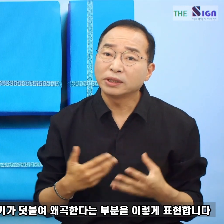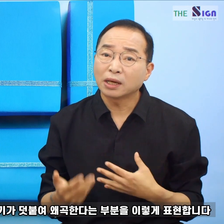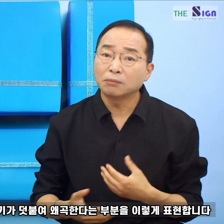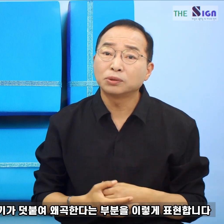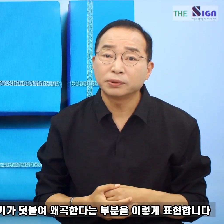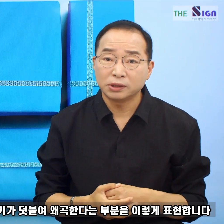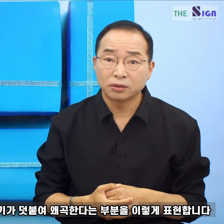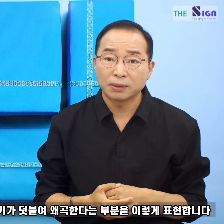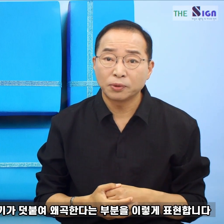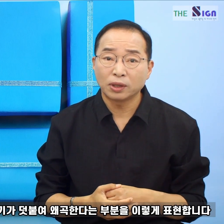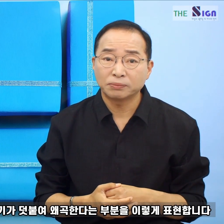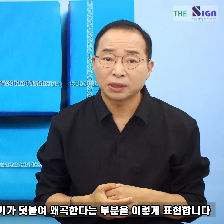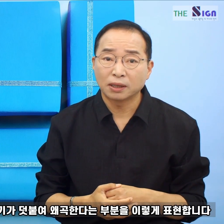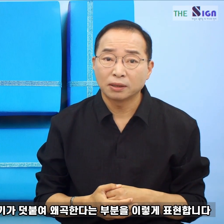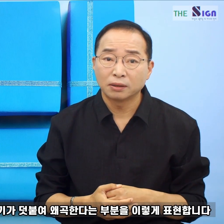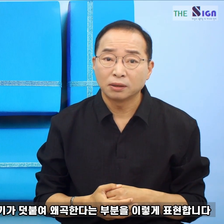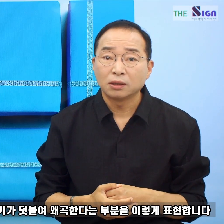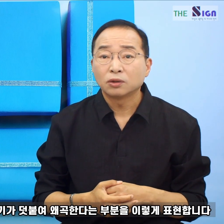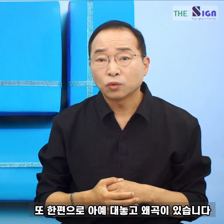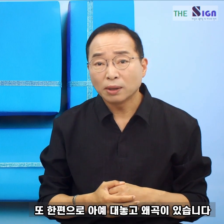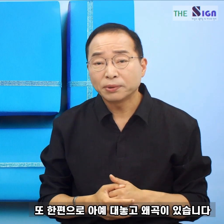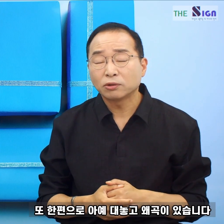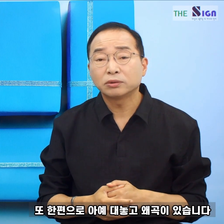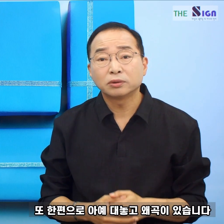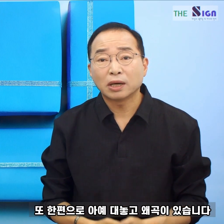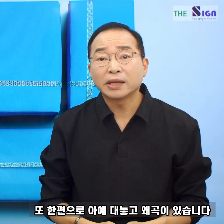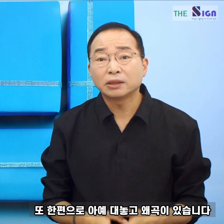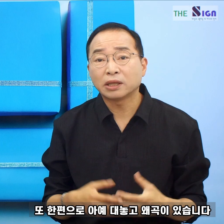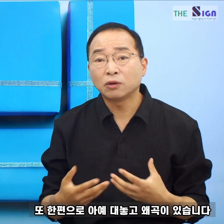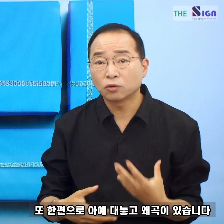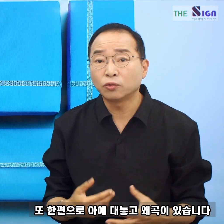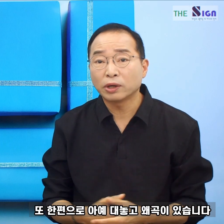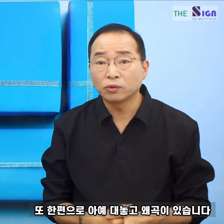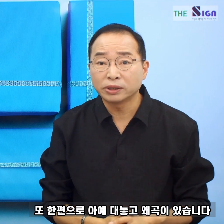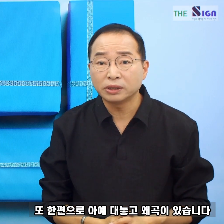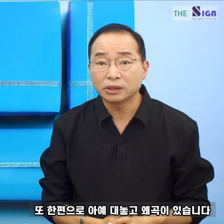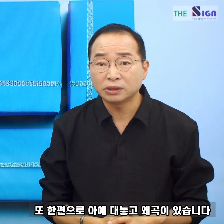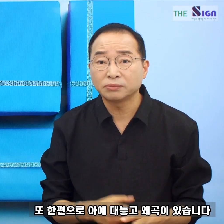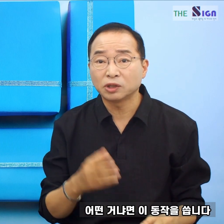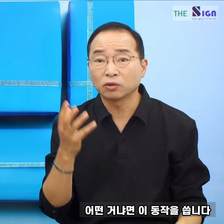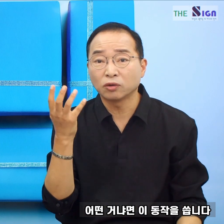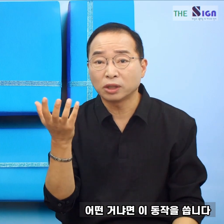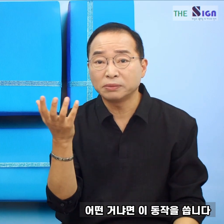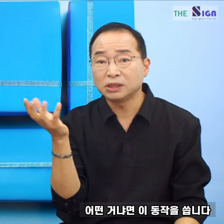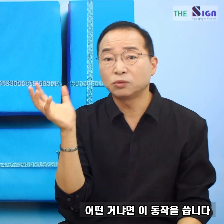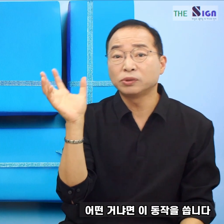왜곡한다라는 부분을 이렇게 표현합니다. 또 한편으로 아예 대놓고 왜곡이 있습니다. 어떤 거냐면 이 동작을